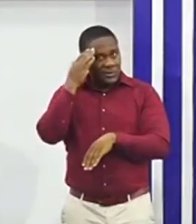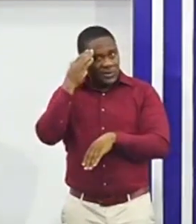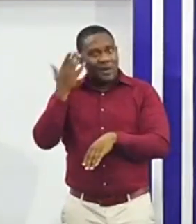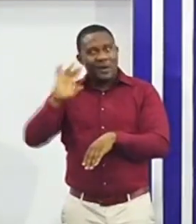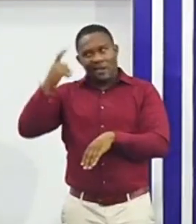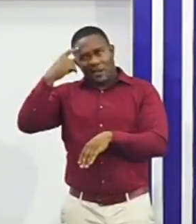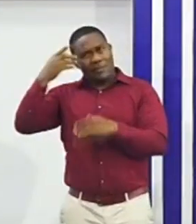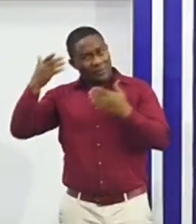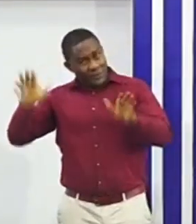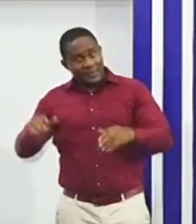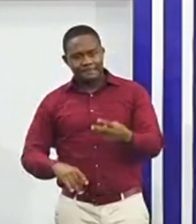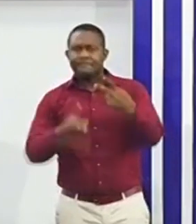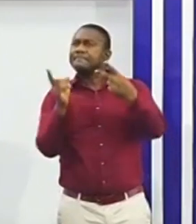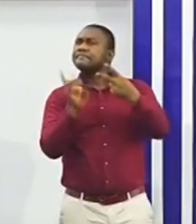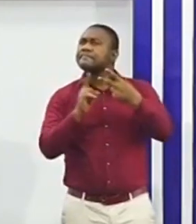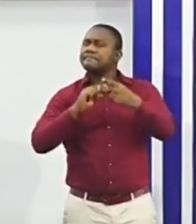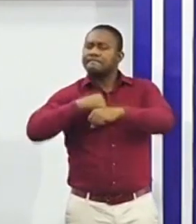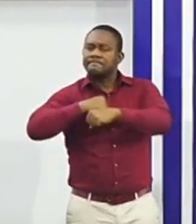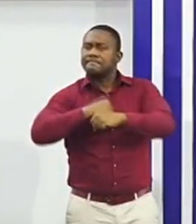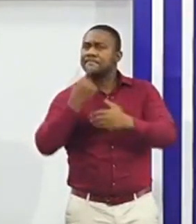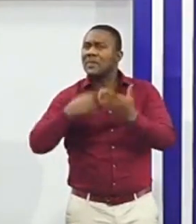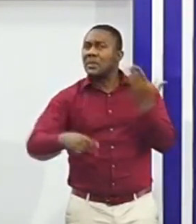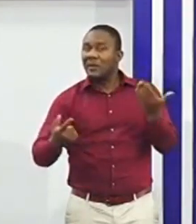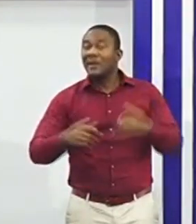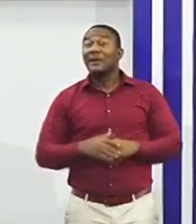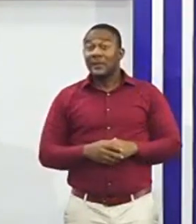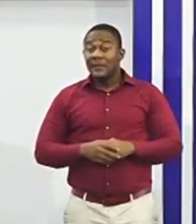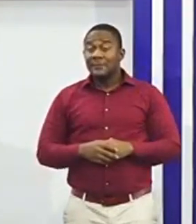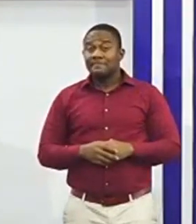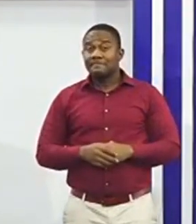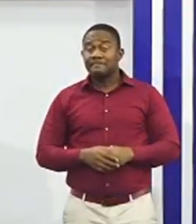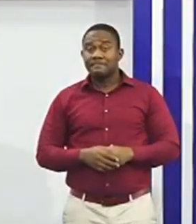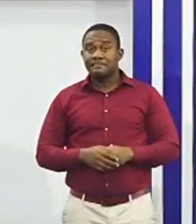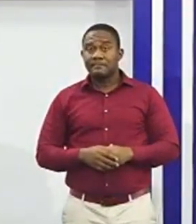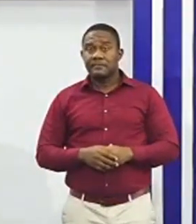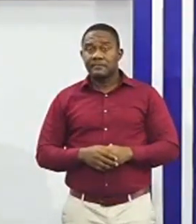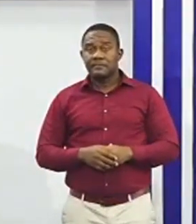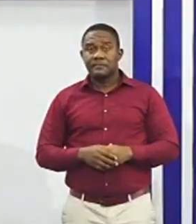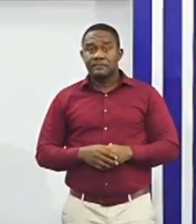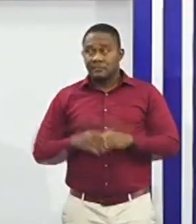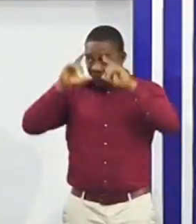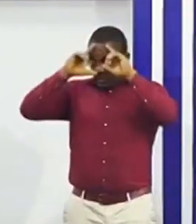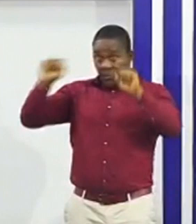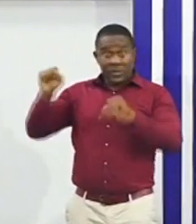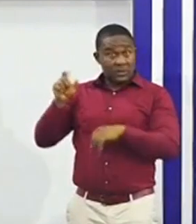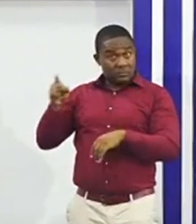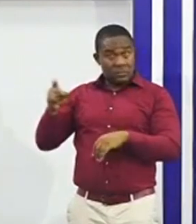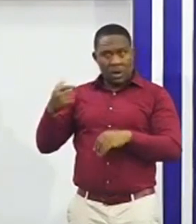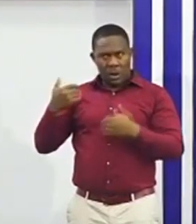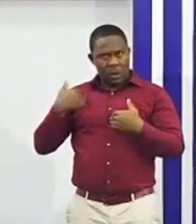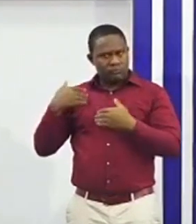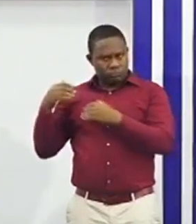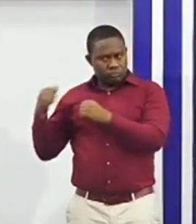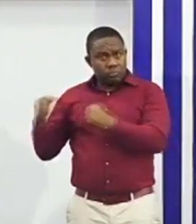tane timi pagati nyoboge ziri ya ga eranga ba me mana yange fumba paga fo nyobogora ta tare abebi kwera